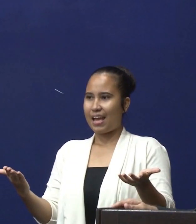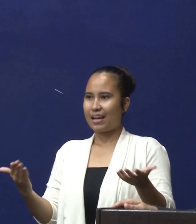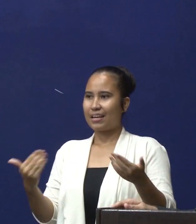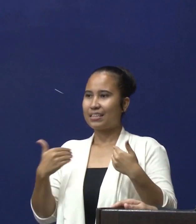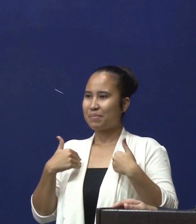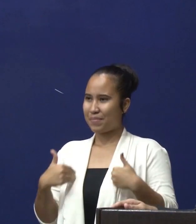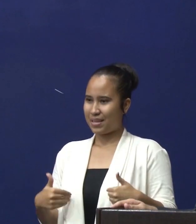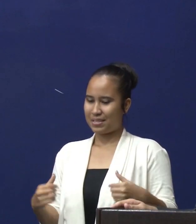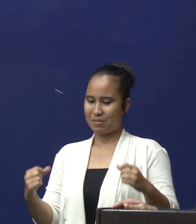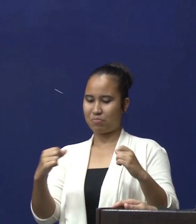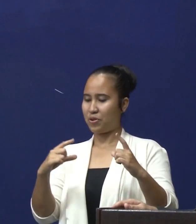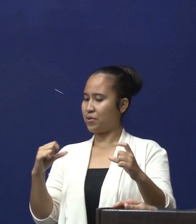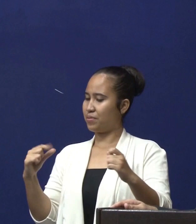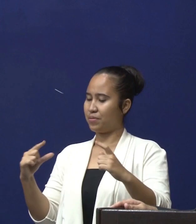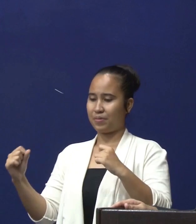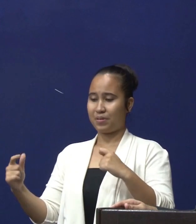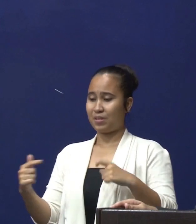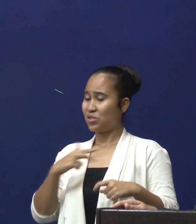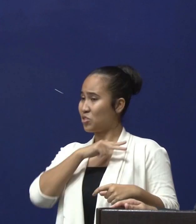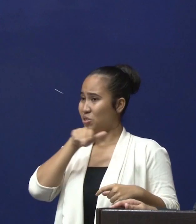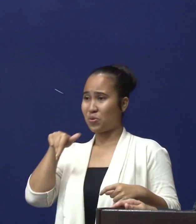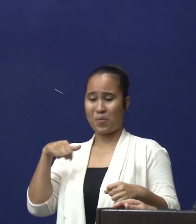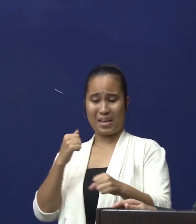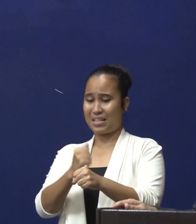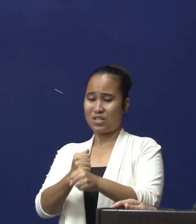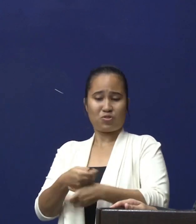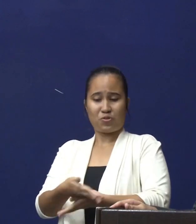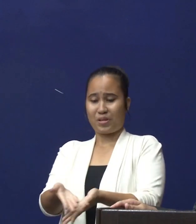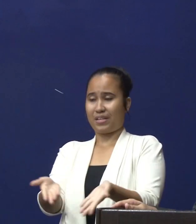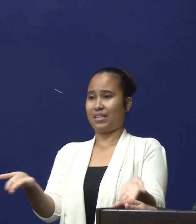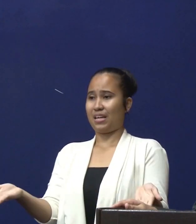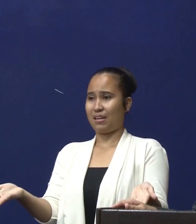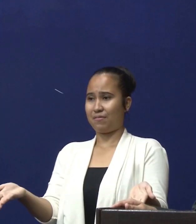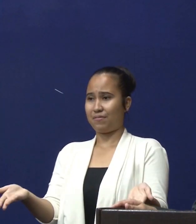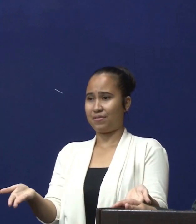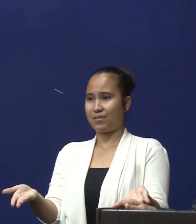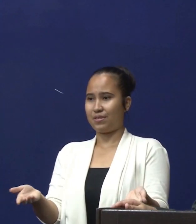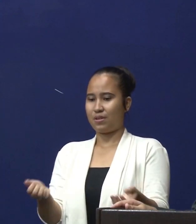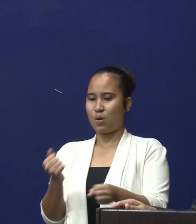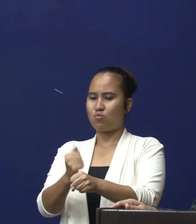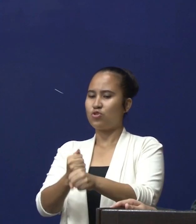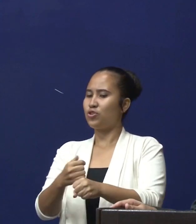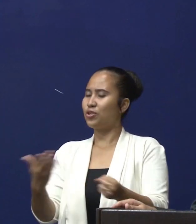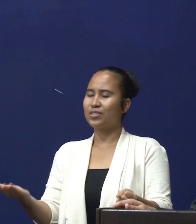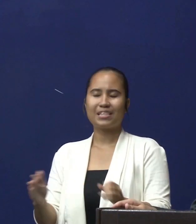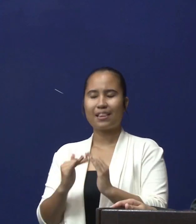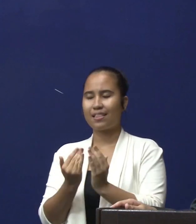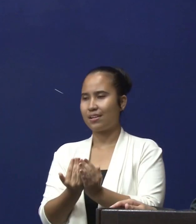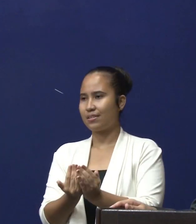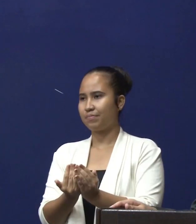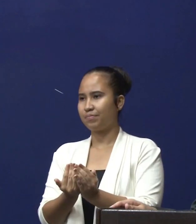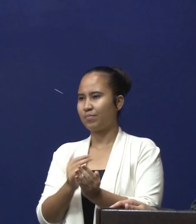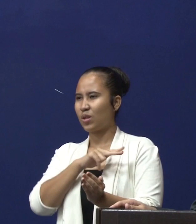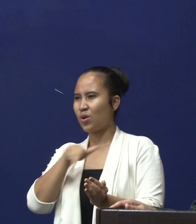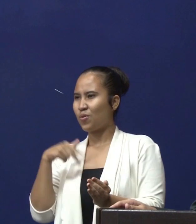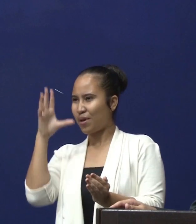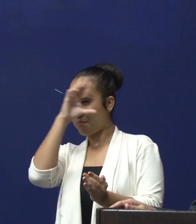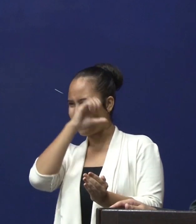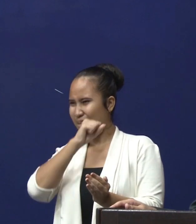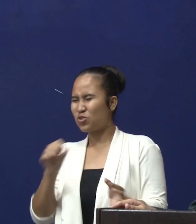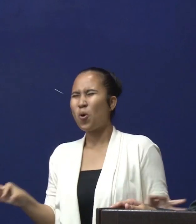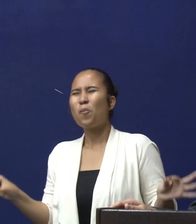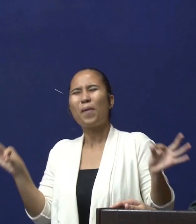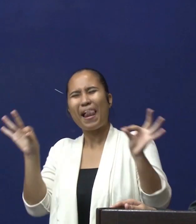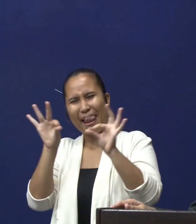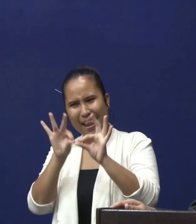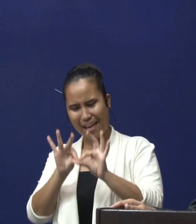niet kunnen draaien. Hoe zou je dan voeding kunnen draaien, distributie kunnen draaien? Laten we begrijpen dat het zo cruciaal is dat